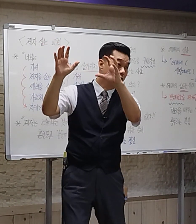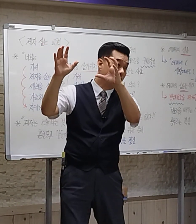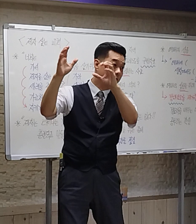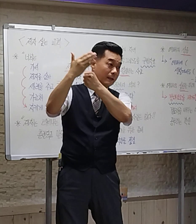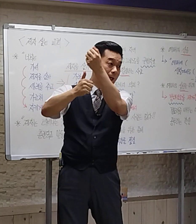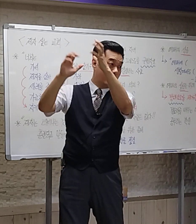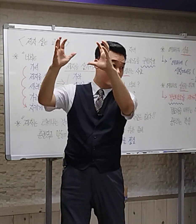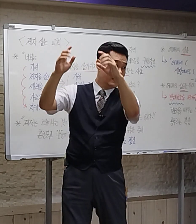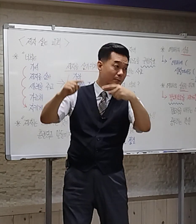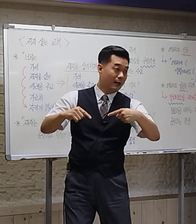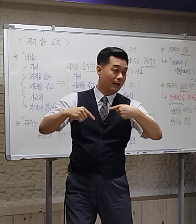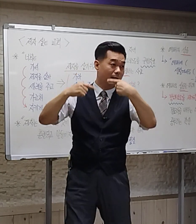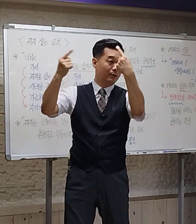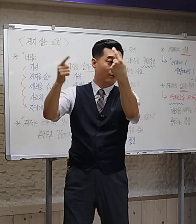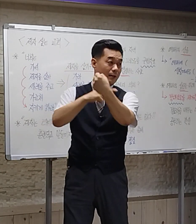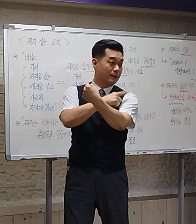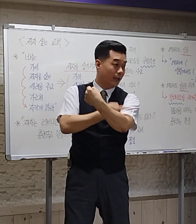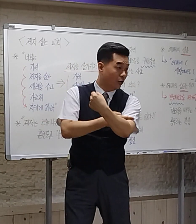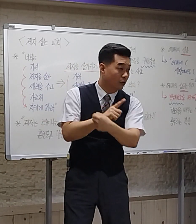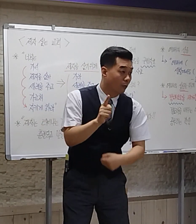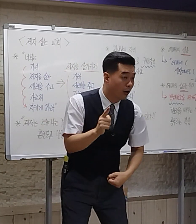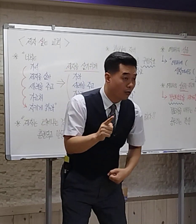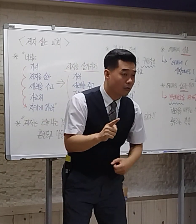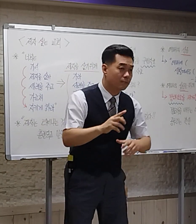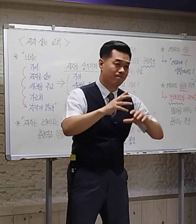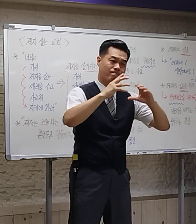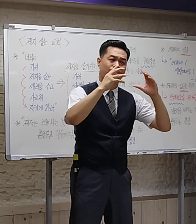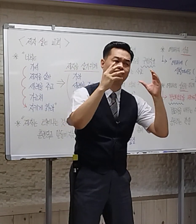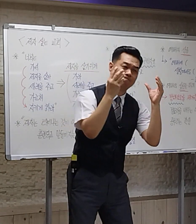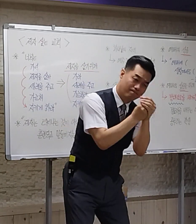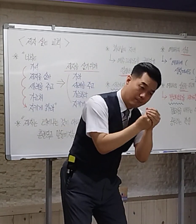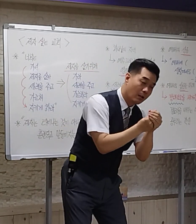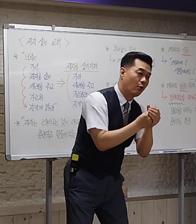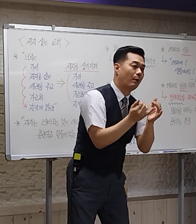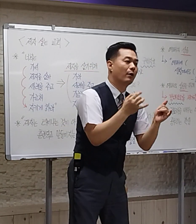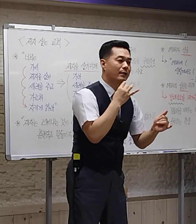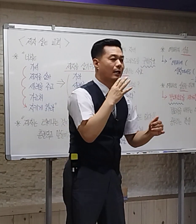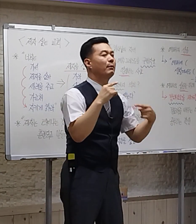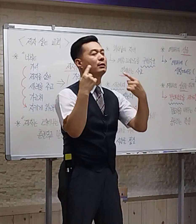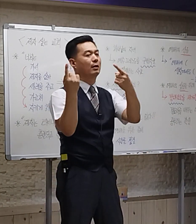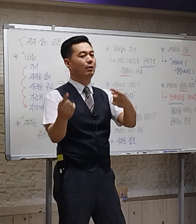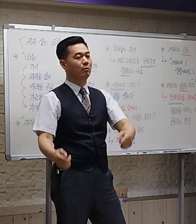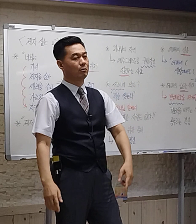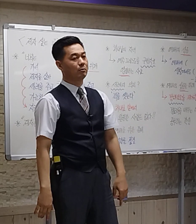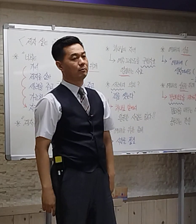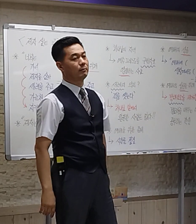천국은 하나님 나라에 들어가는 자격은 뭐예요? 완벽한 사람만 들어가요.